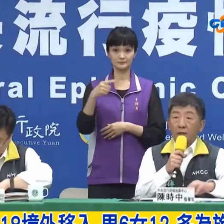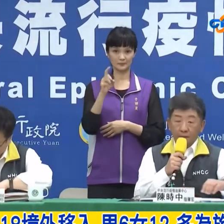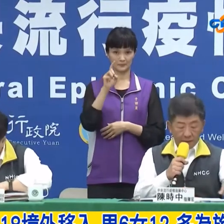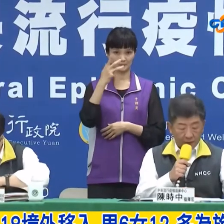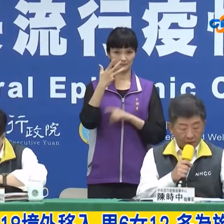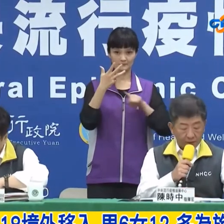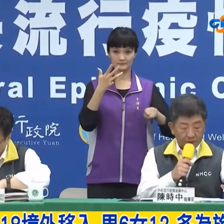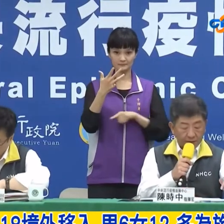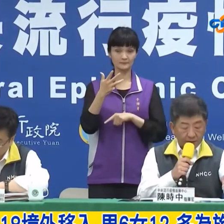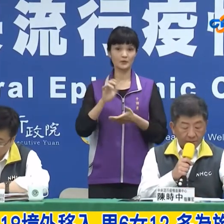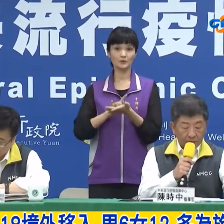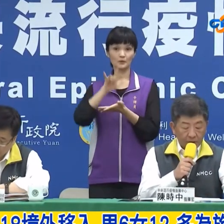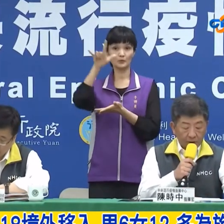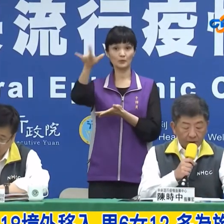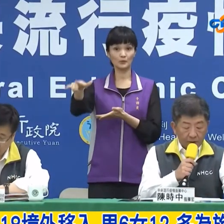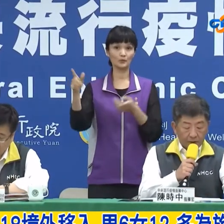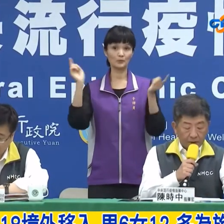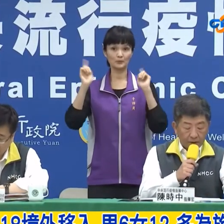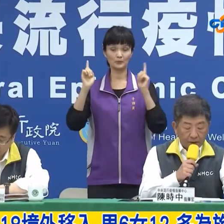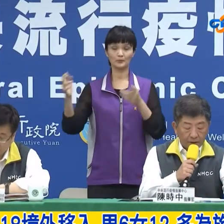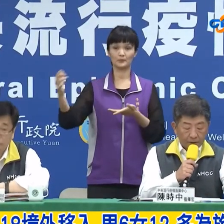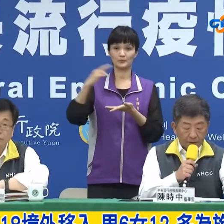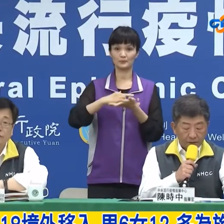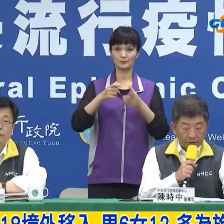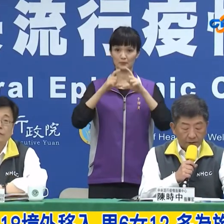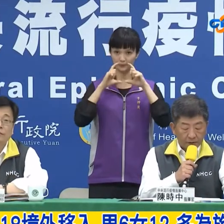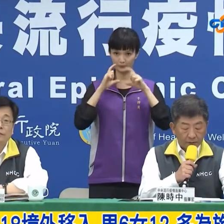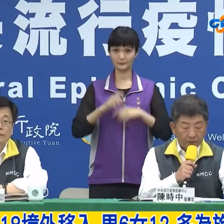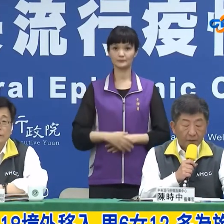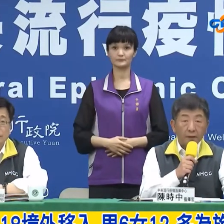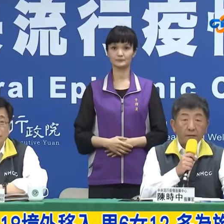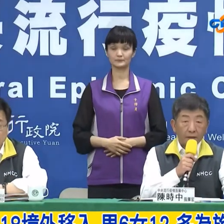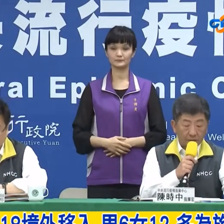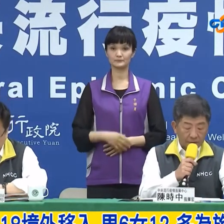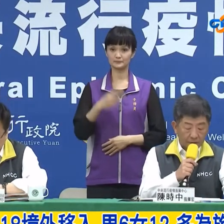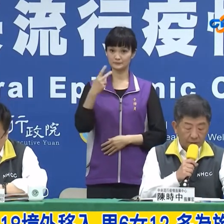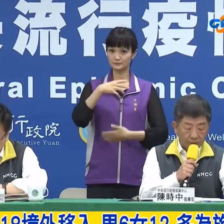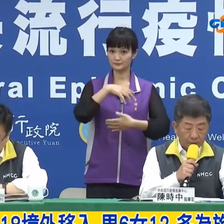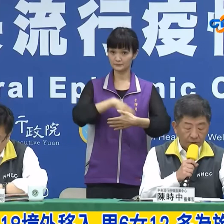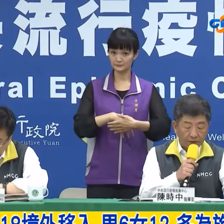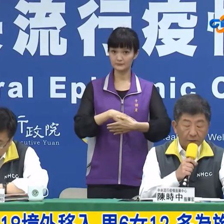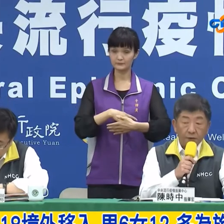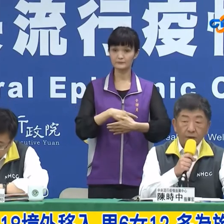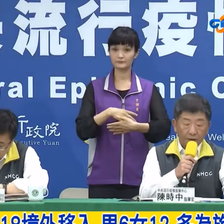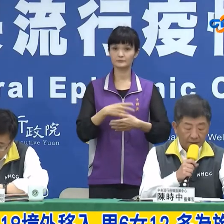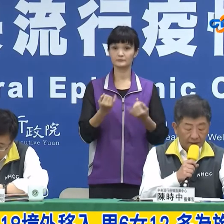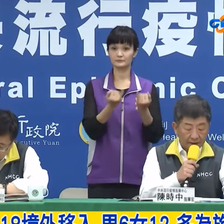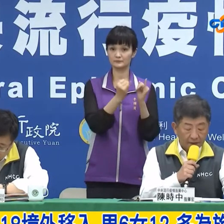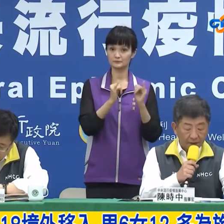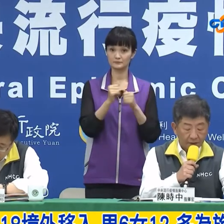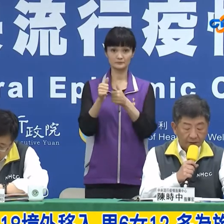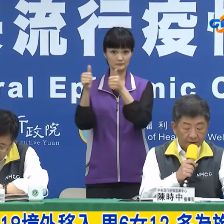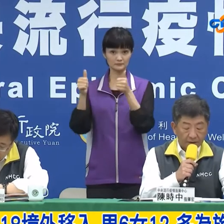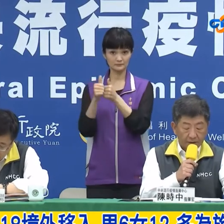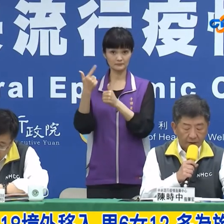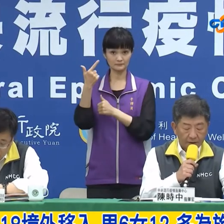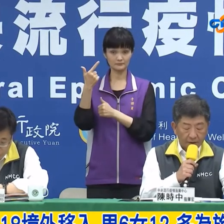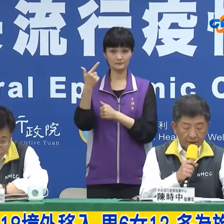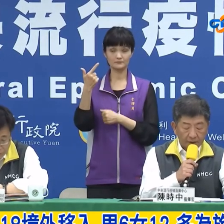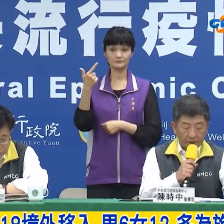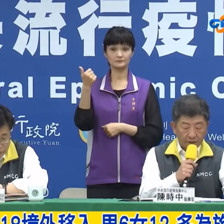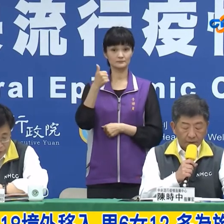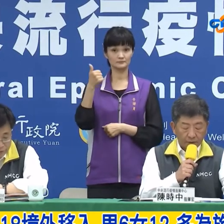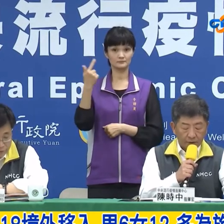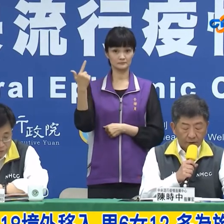外哈，然后回来的。啊，第二个就是这里面大概大家关心女性男性六人了